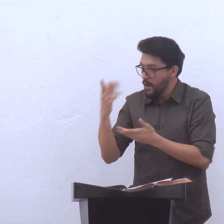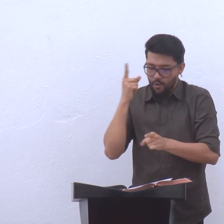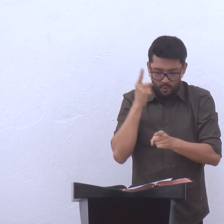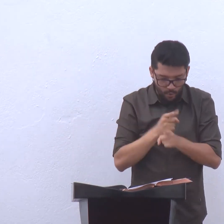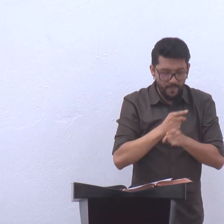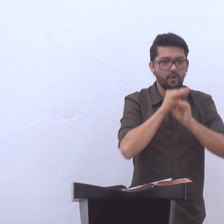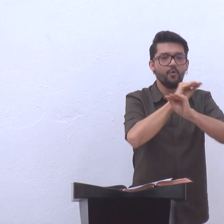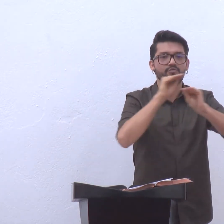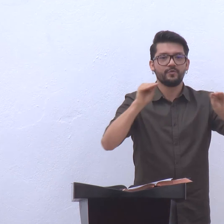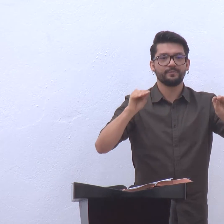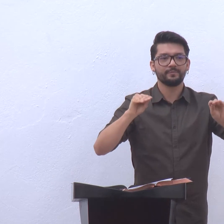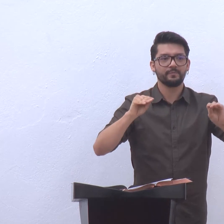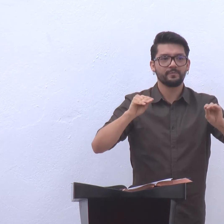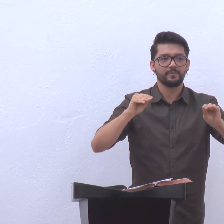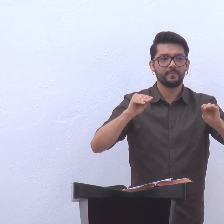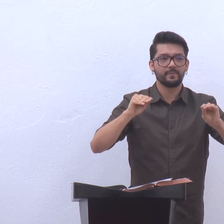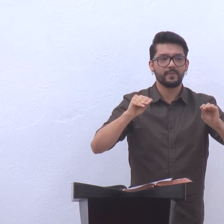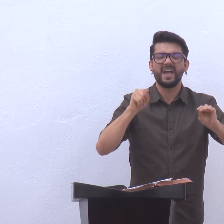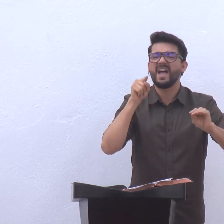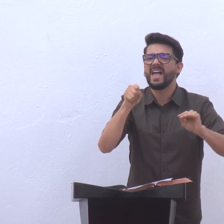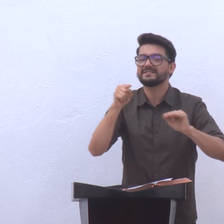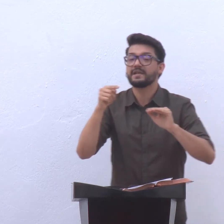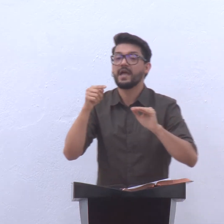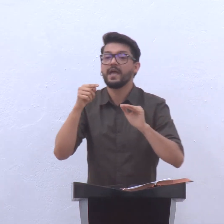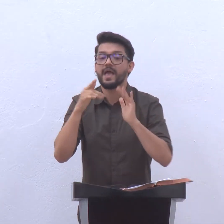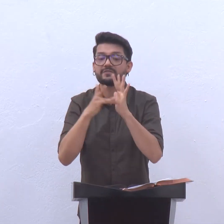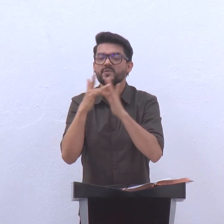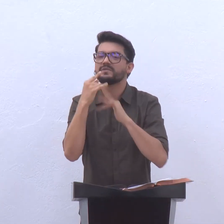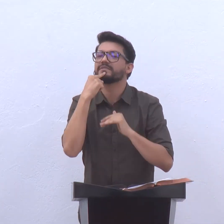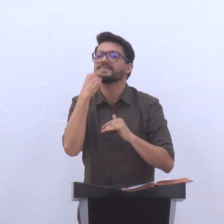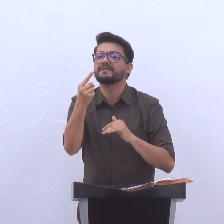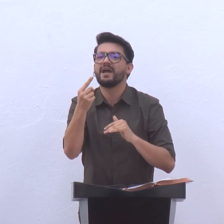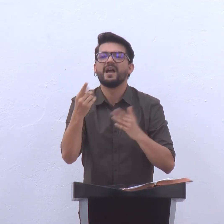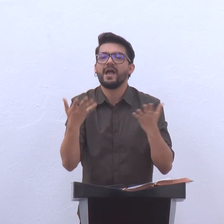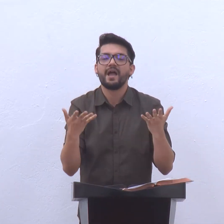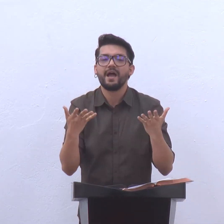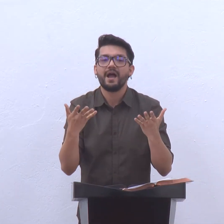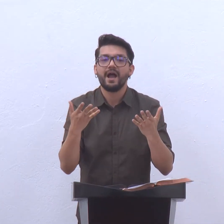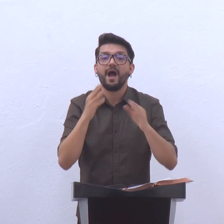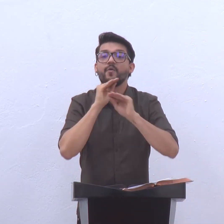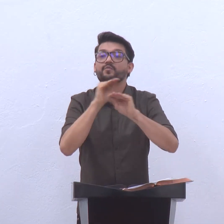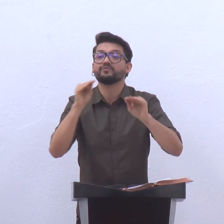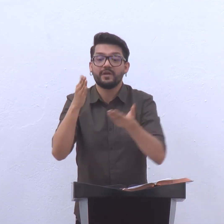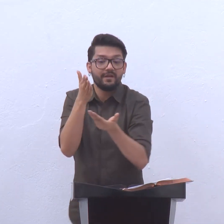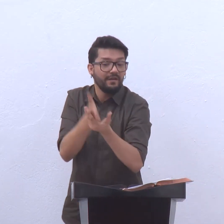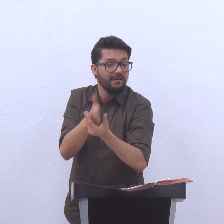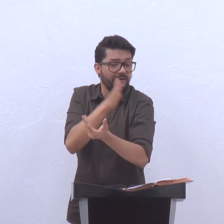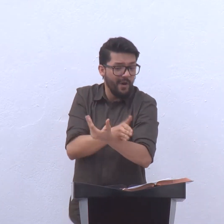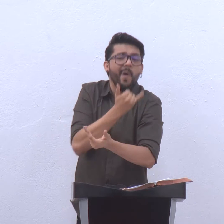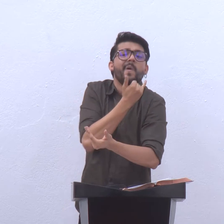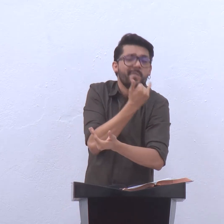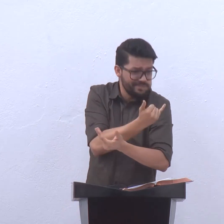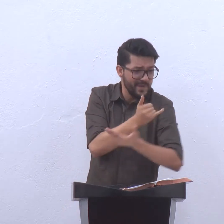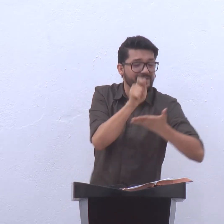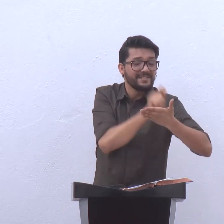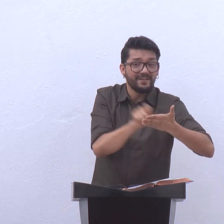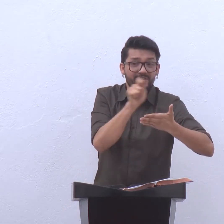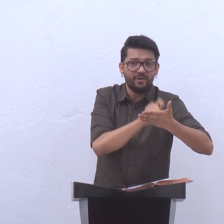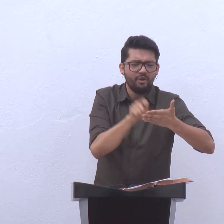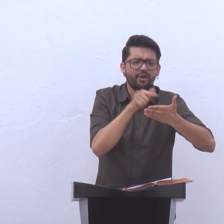se pone en pie obedeciendo al Padre y dice: yo soy la fuente de la salvación. Les anuncio, sí,